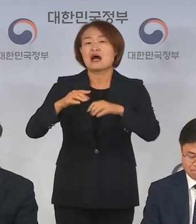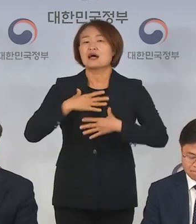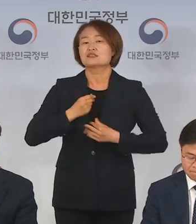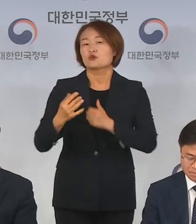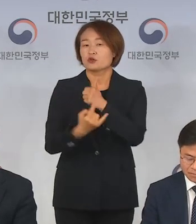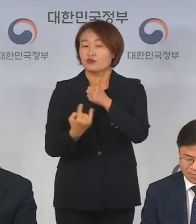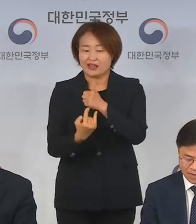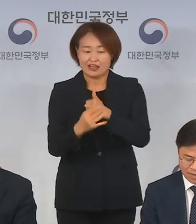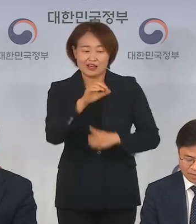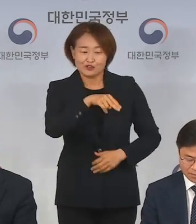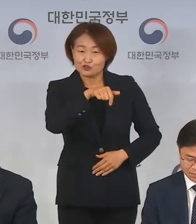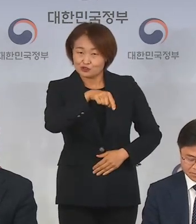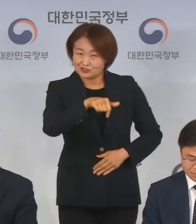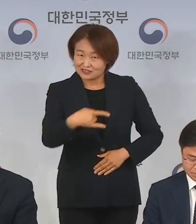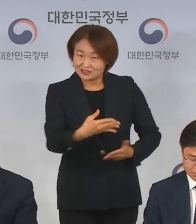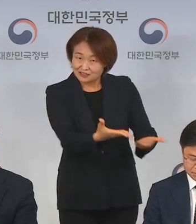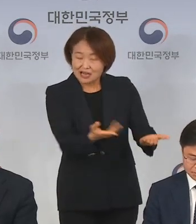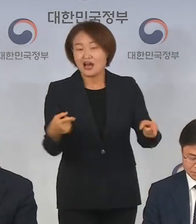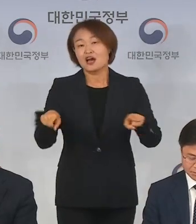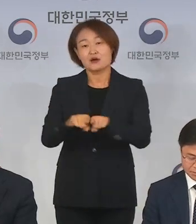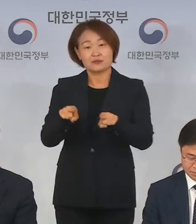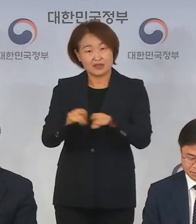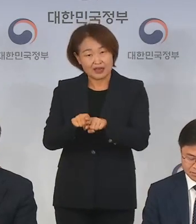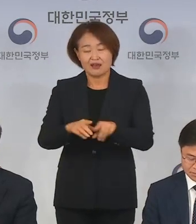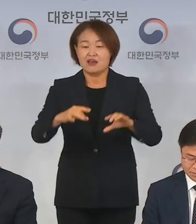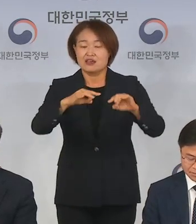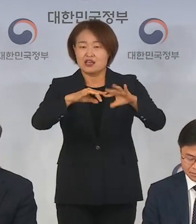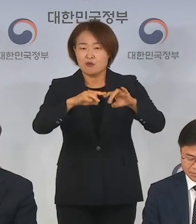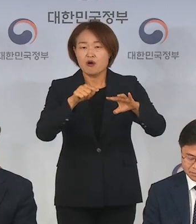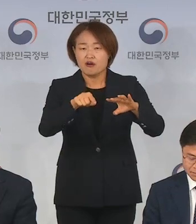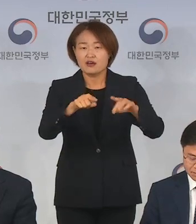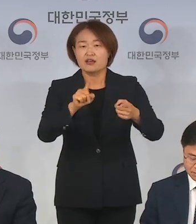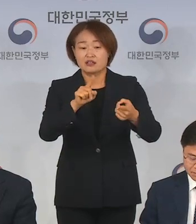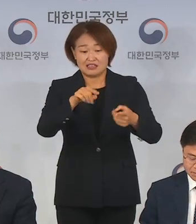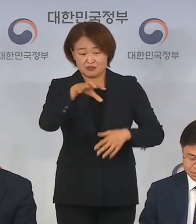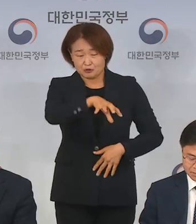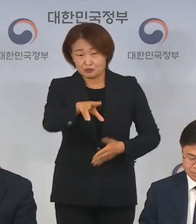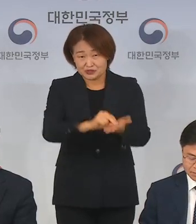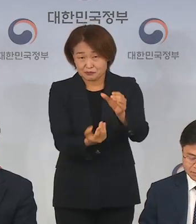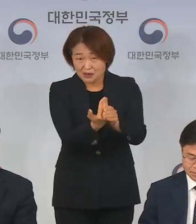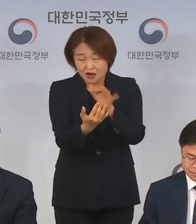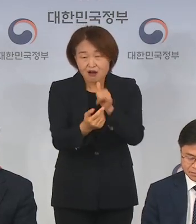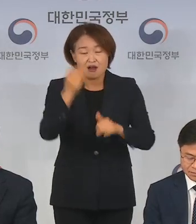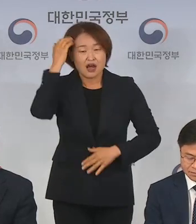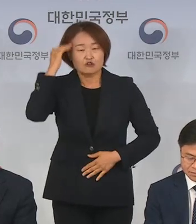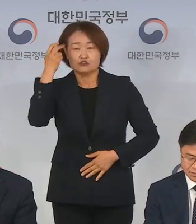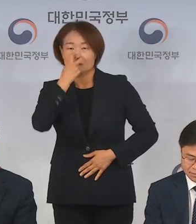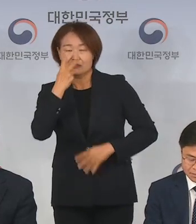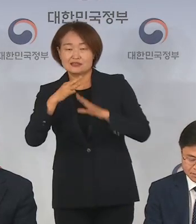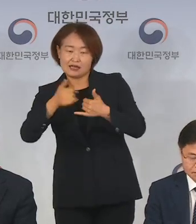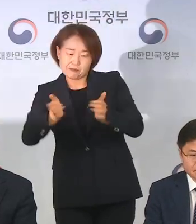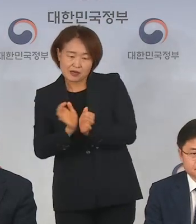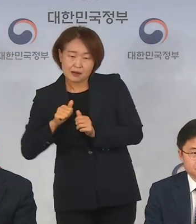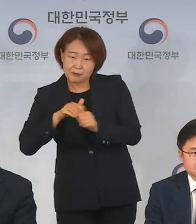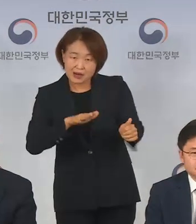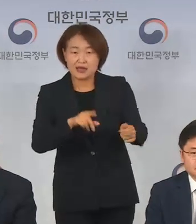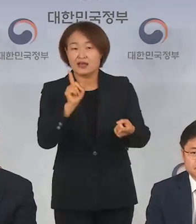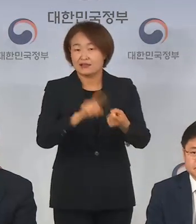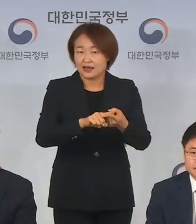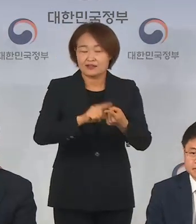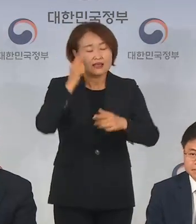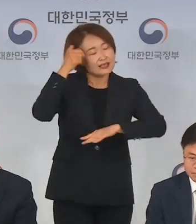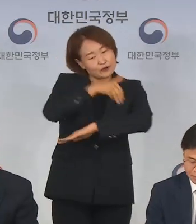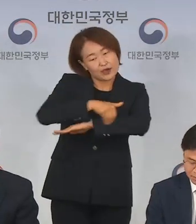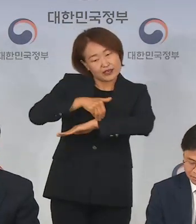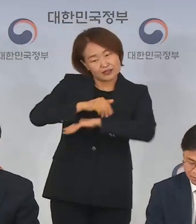유국희 위원장님과 함께 후쿠시마 제1원전에 파견할 전문가 현장 시찰단의 방일활동